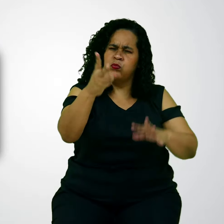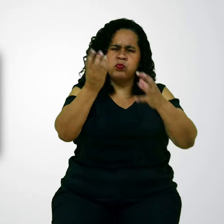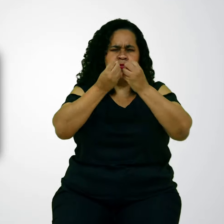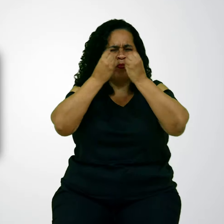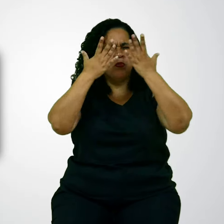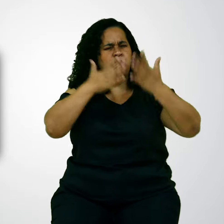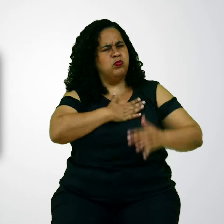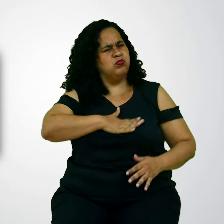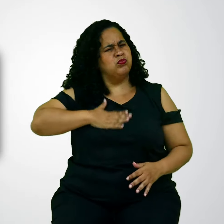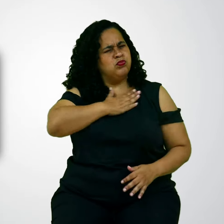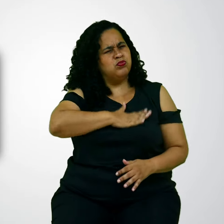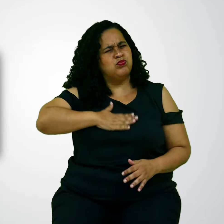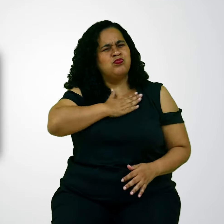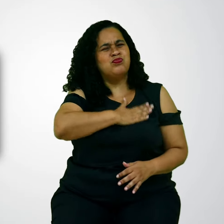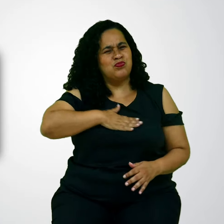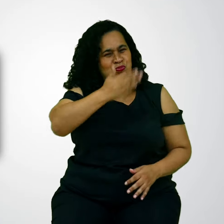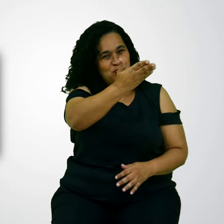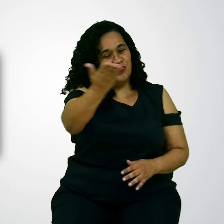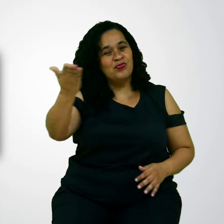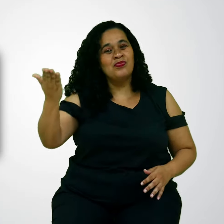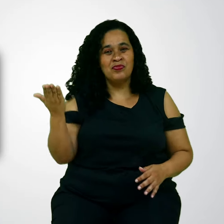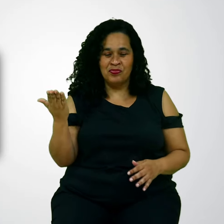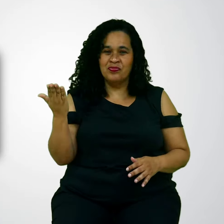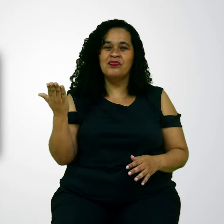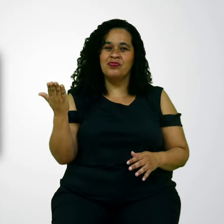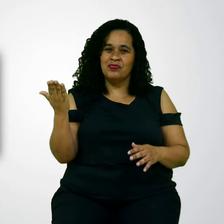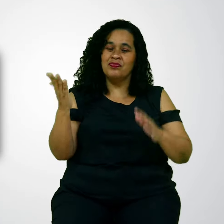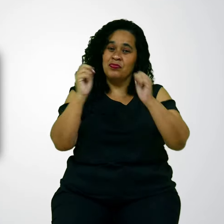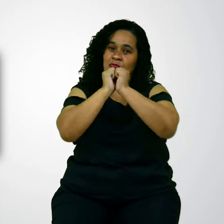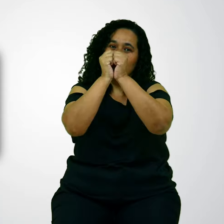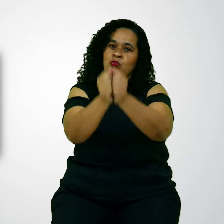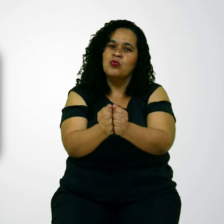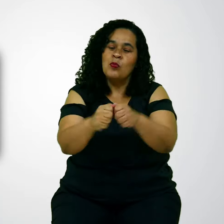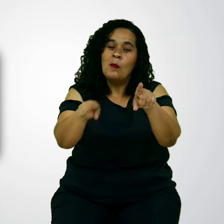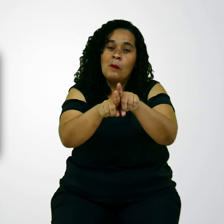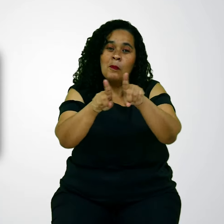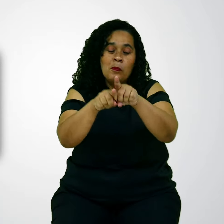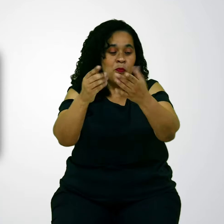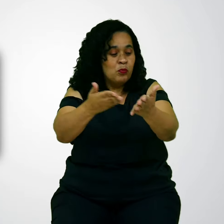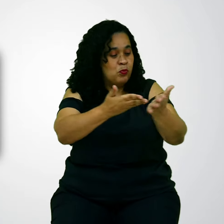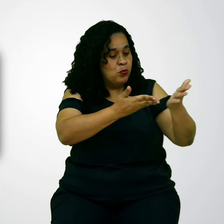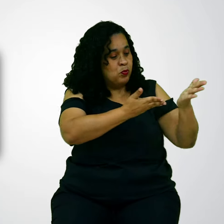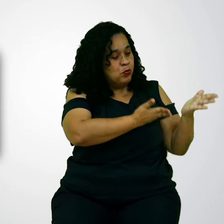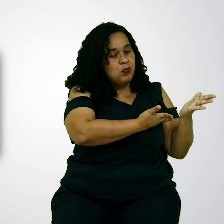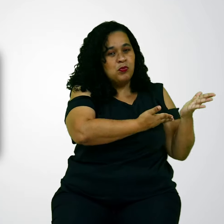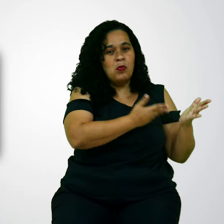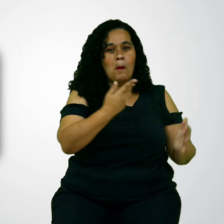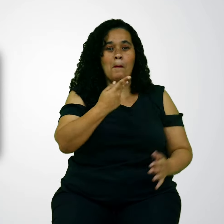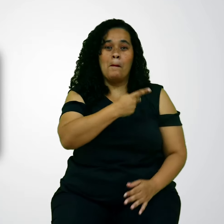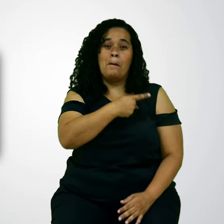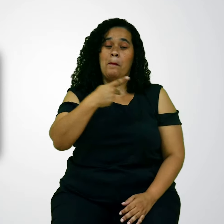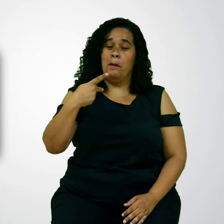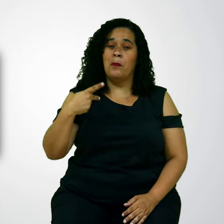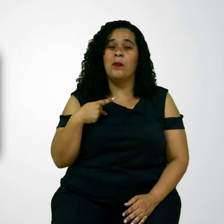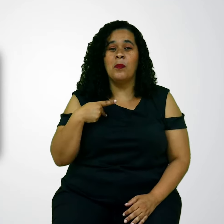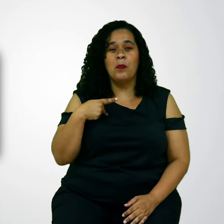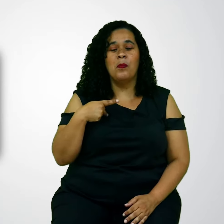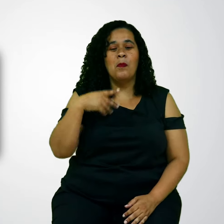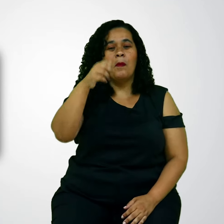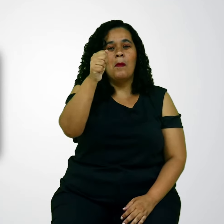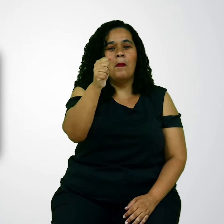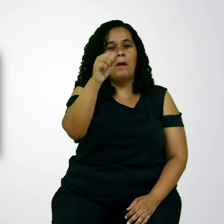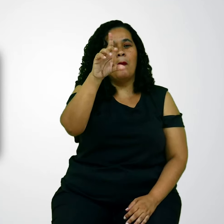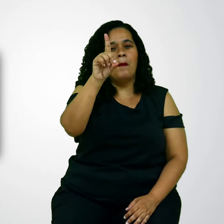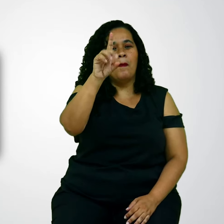também é uma satisfação receber hoje os nossos convidados. Pastor Adelmilson, o presidente geral da nossa igreja. Pastor, seja